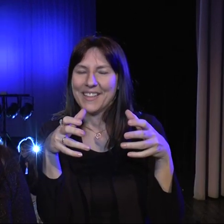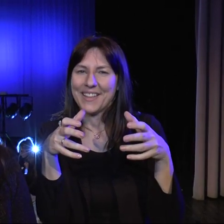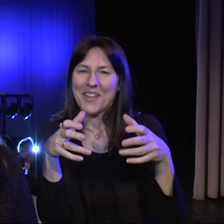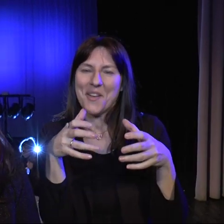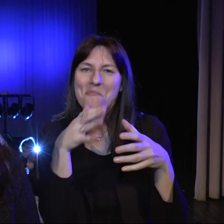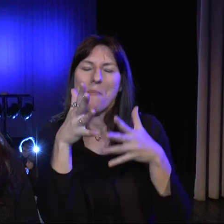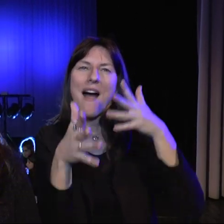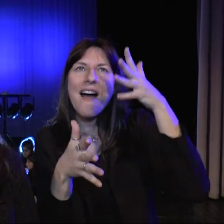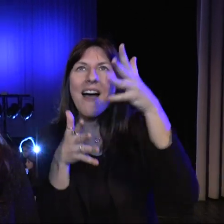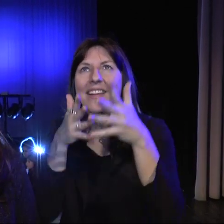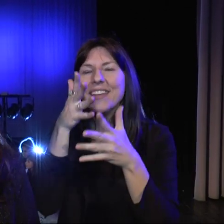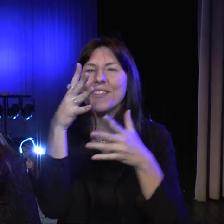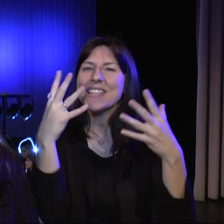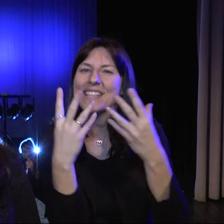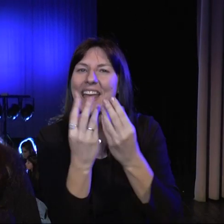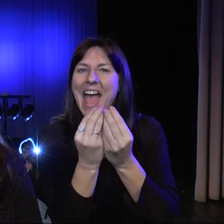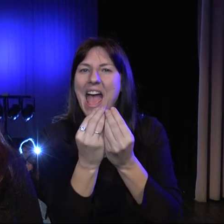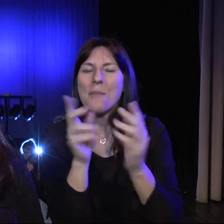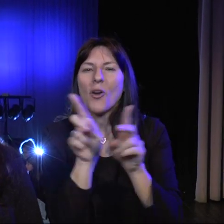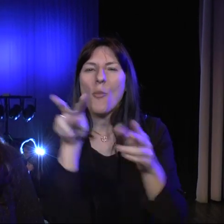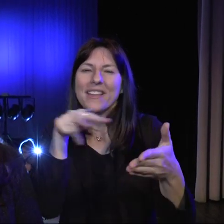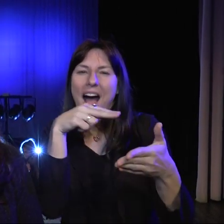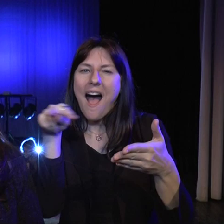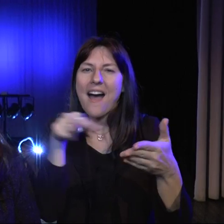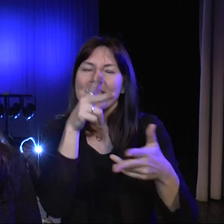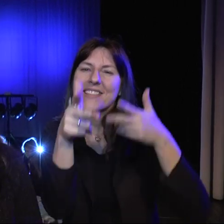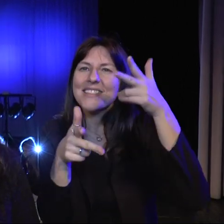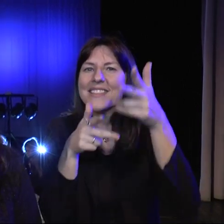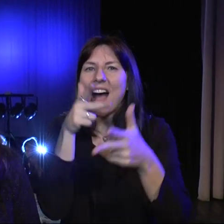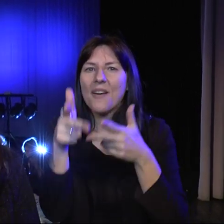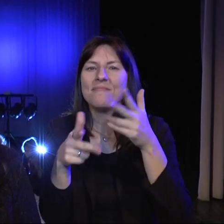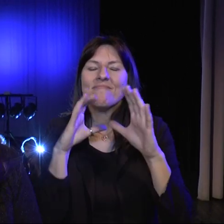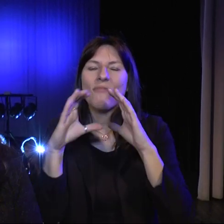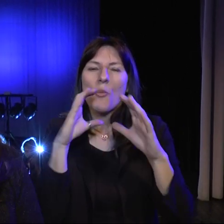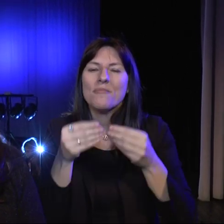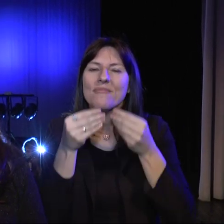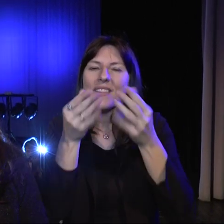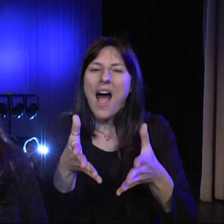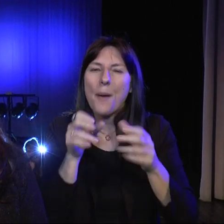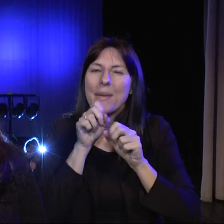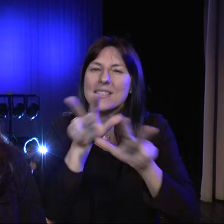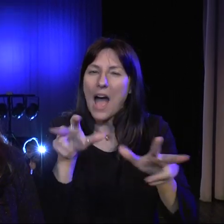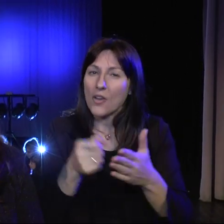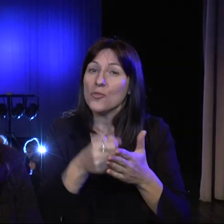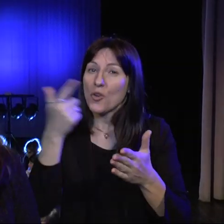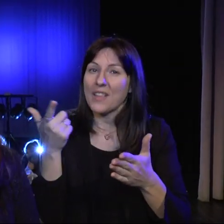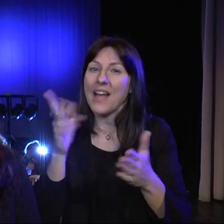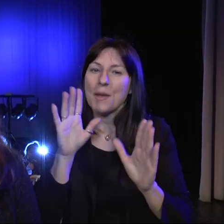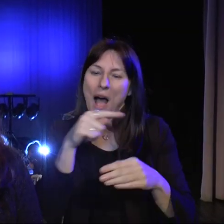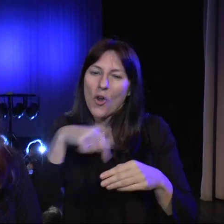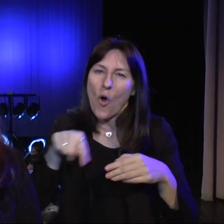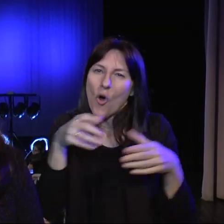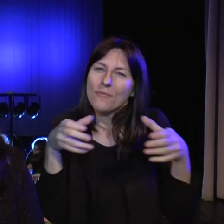e muovono le mani a forma di danza, diciamo, non solo comunicano ed esprimono un messaggio importante, ma davvero sono